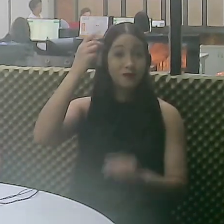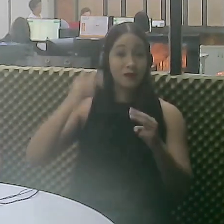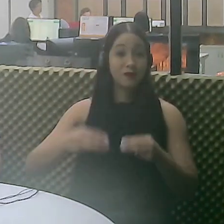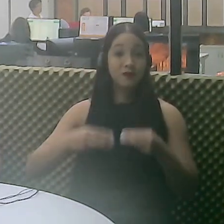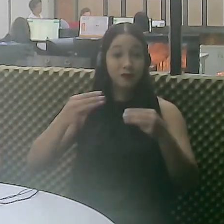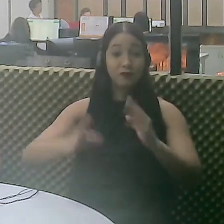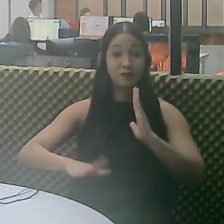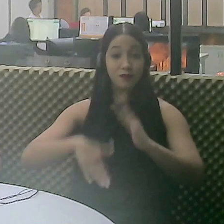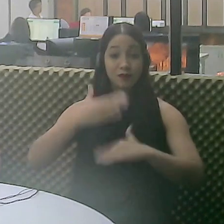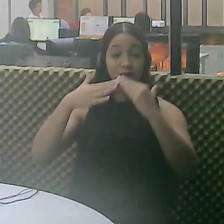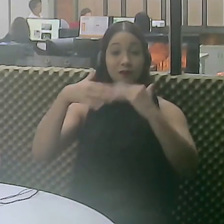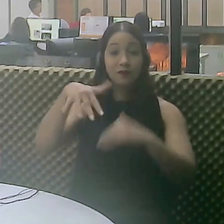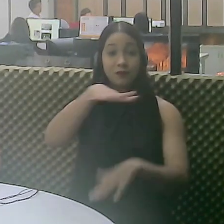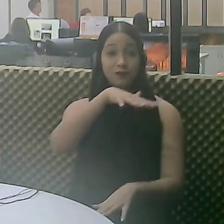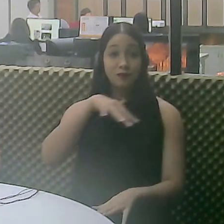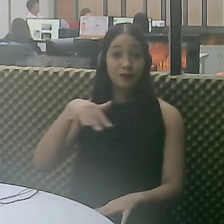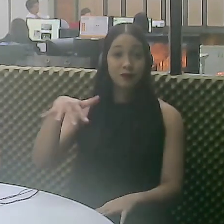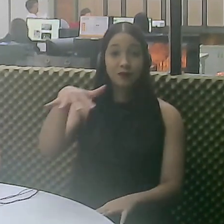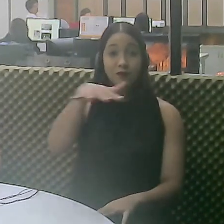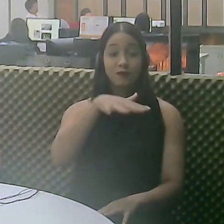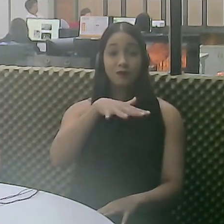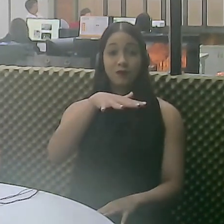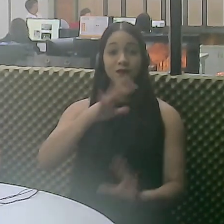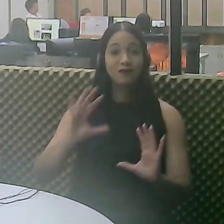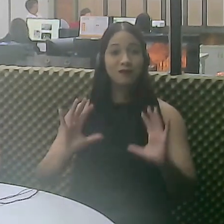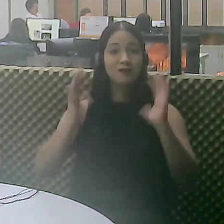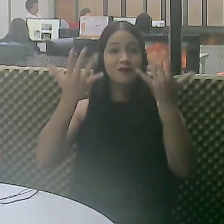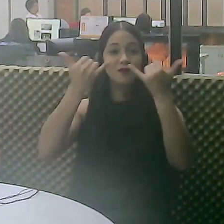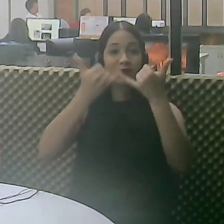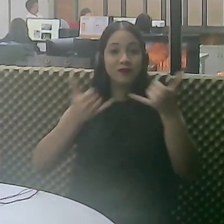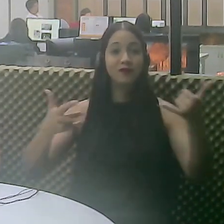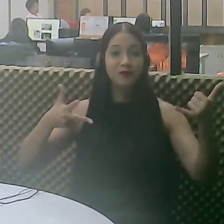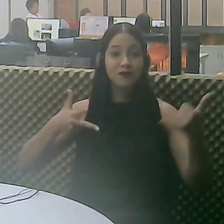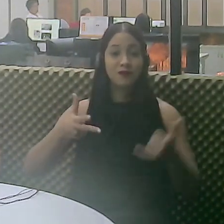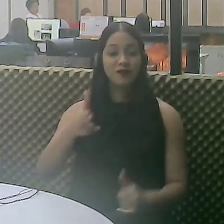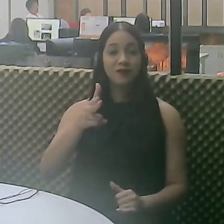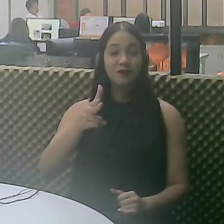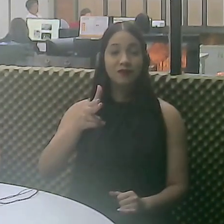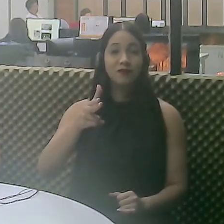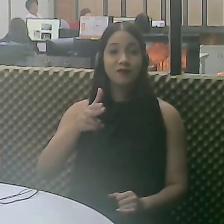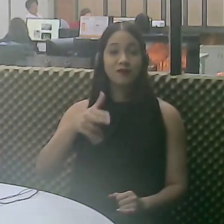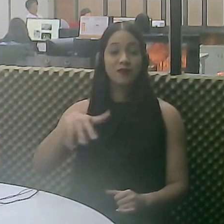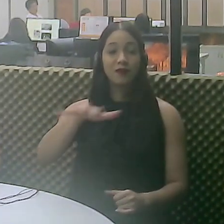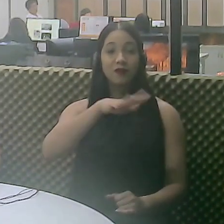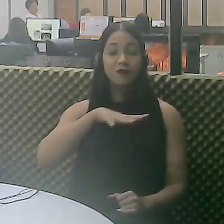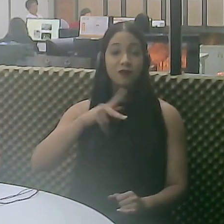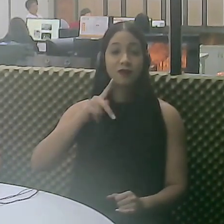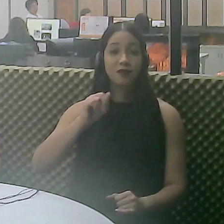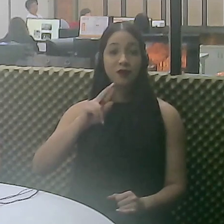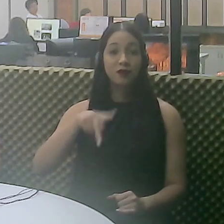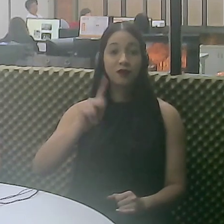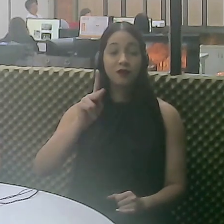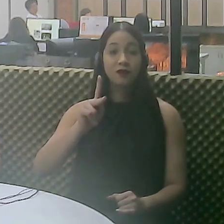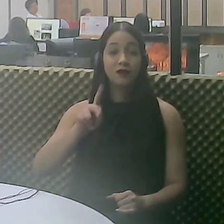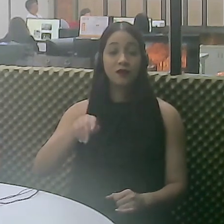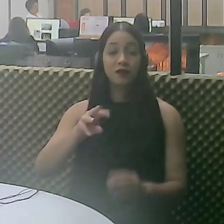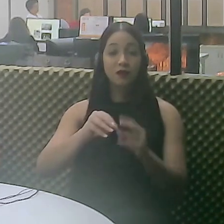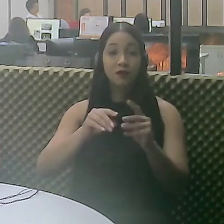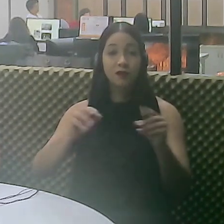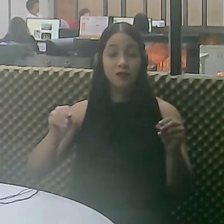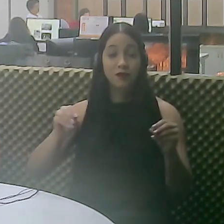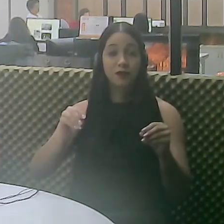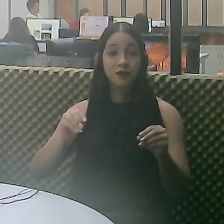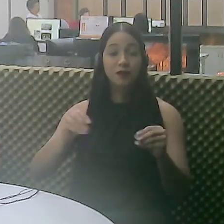Ministério do Desenvolvimento Regional. Para celebrar a inauguração, a Arena Parque e as quadras de areia foram liberadas logo